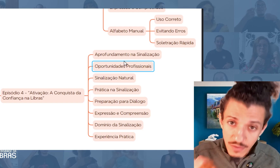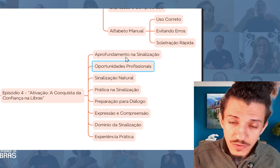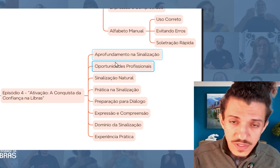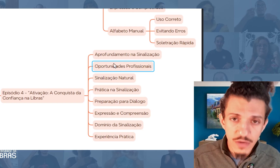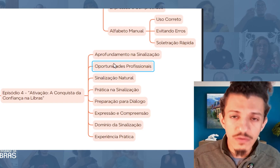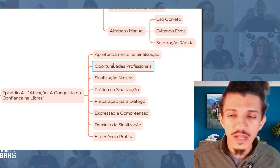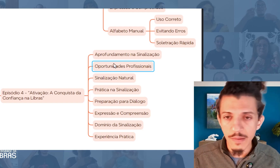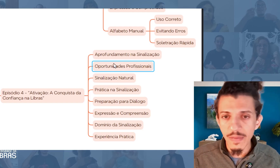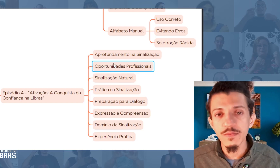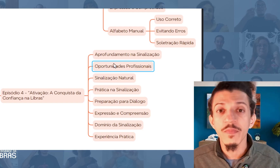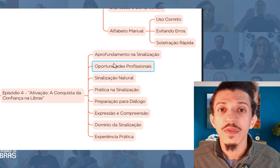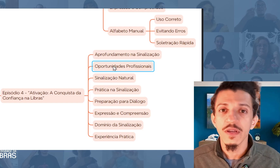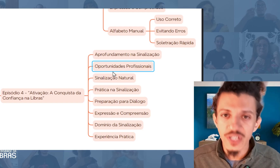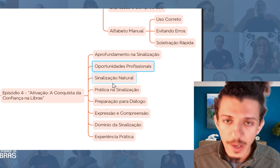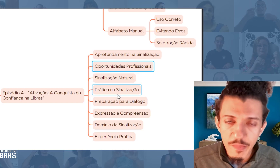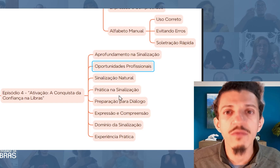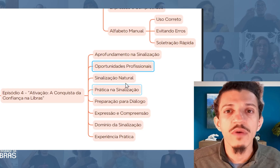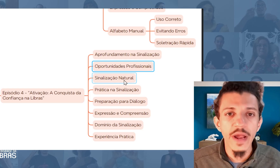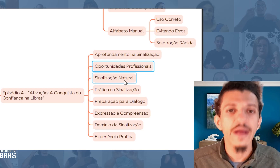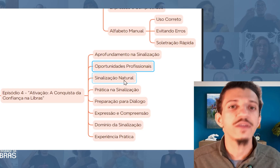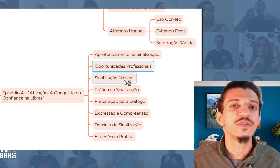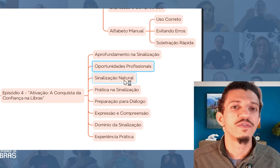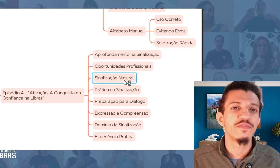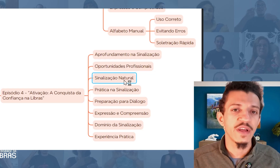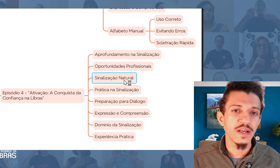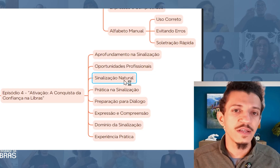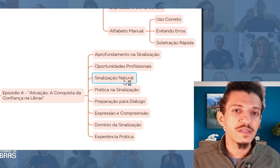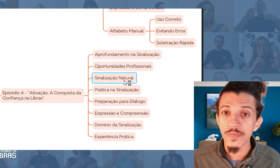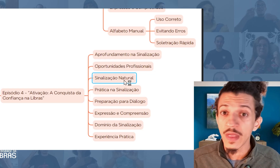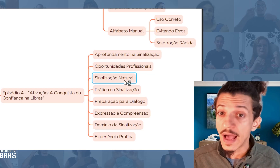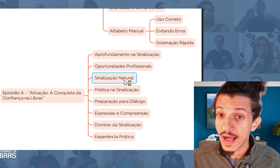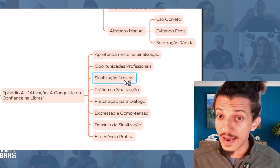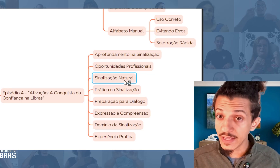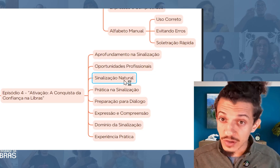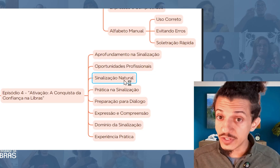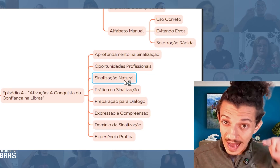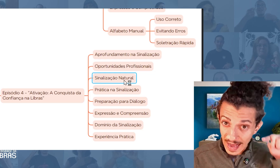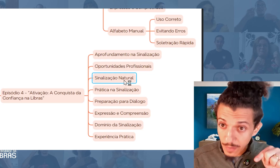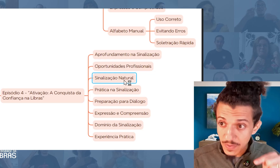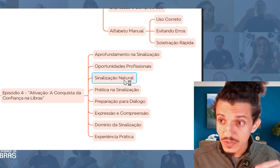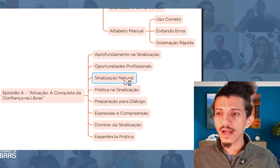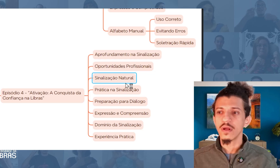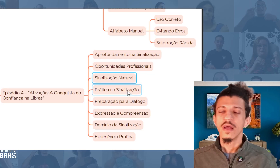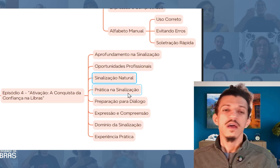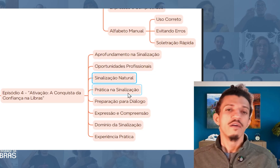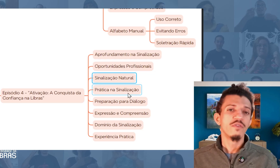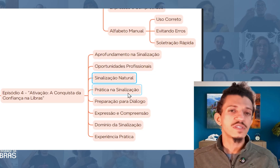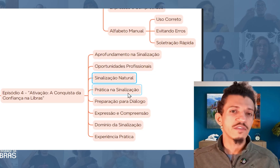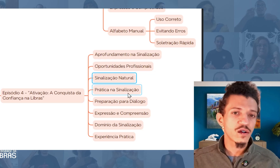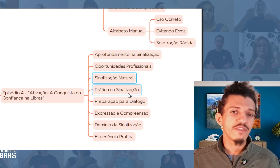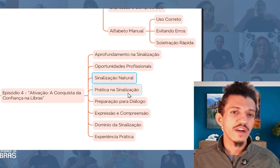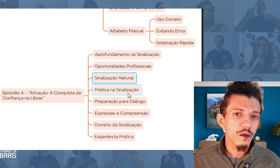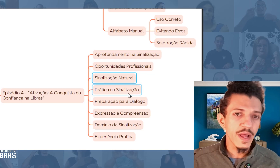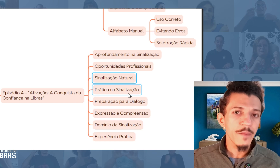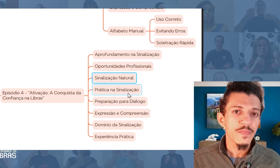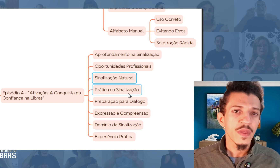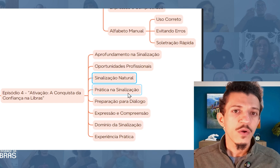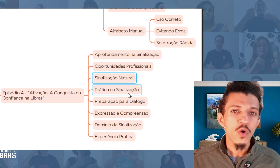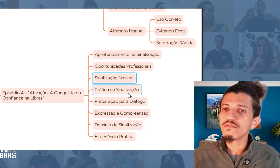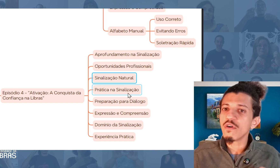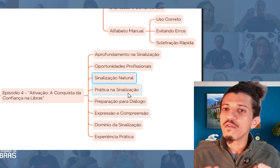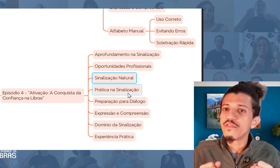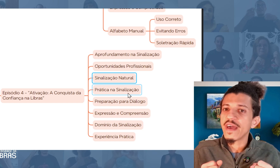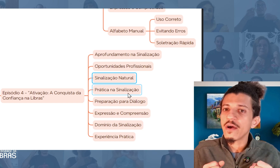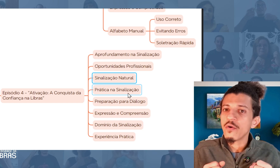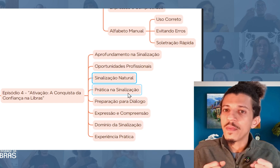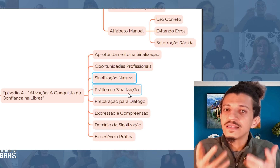seu trabalho mesmo, já pode ser um grande diferencial. Além disso, aqui no episódio 4, você vai descobrir como